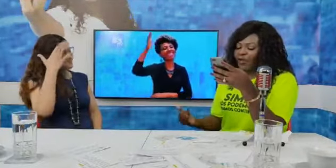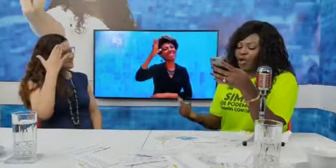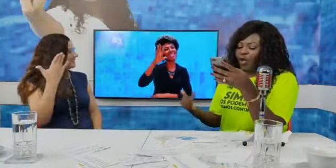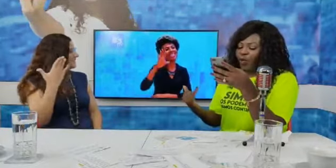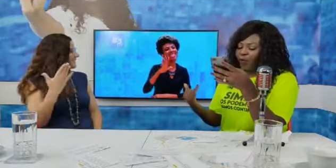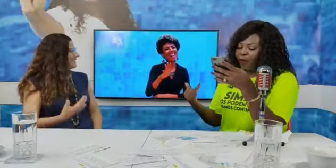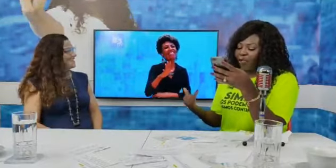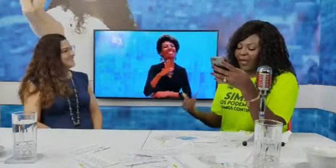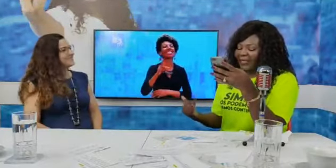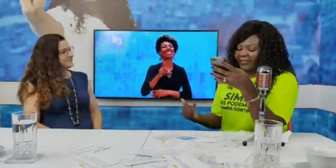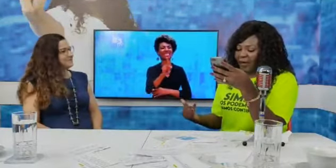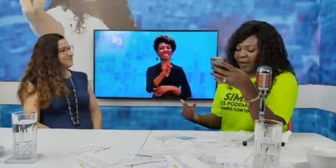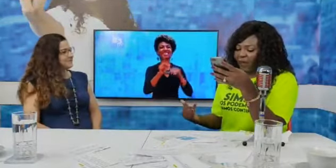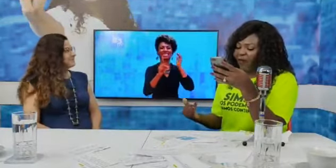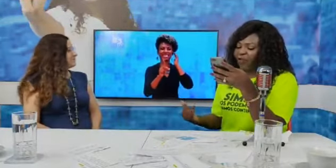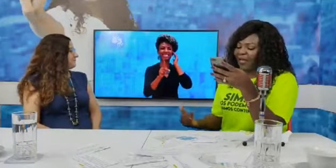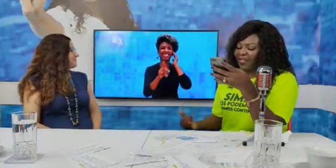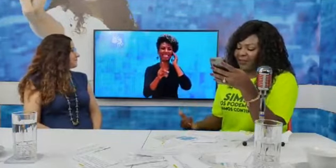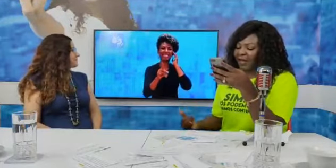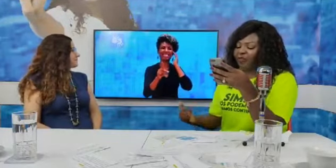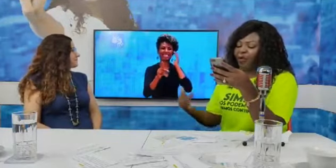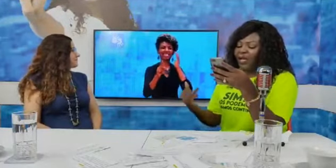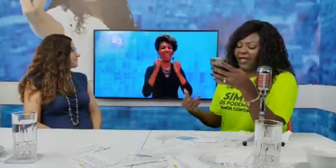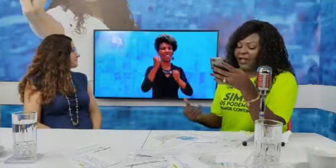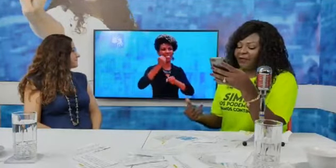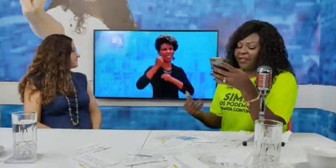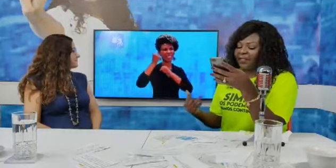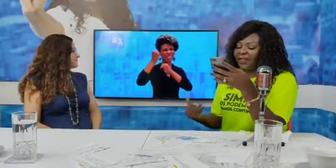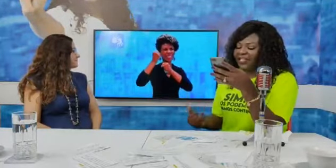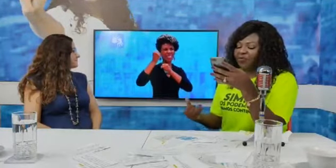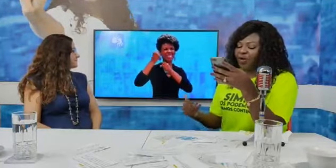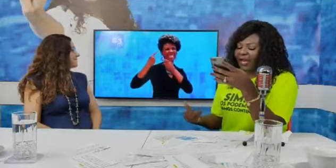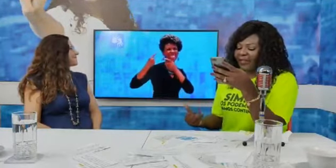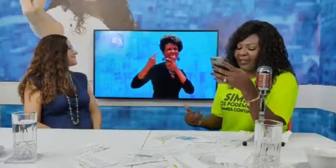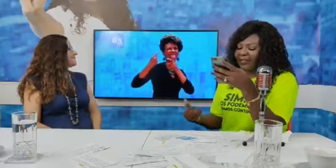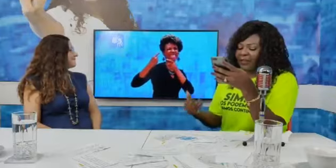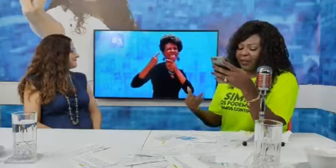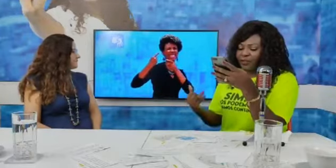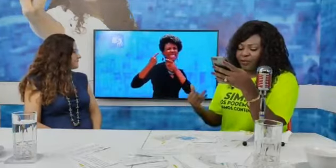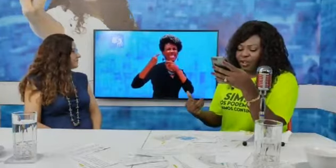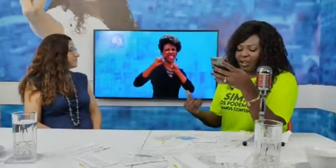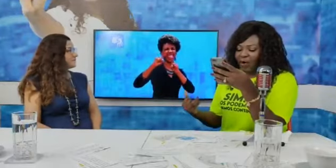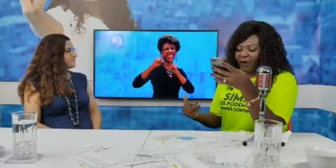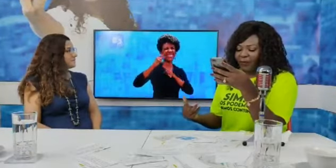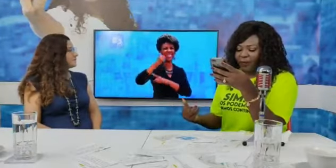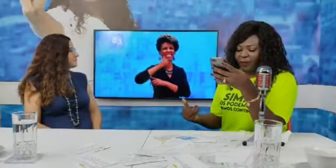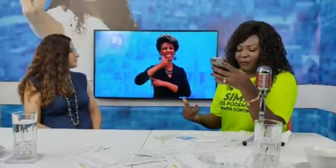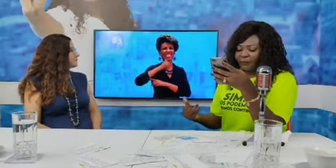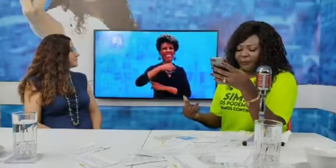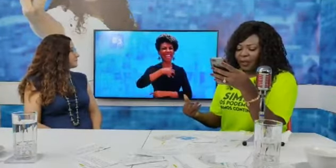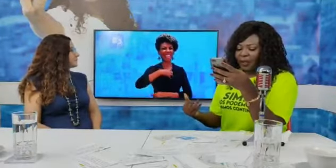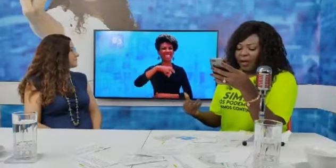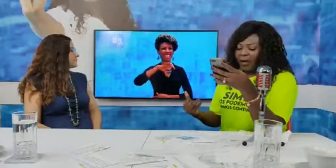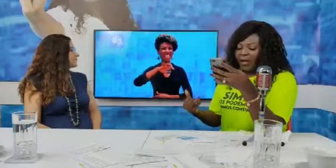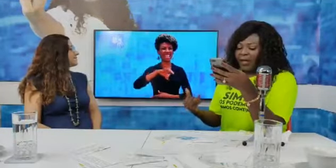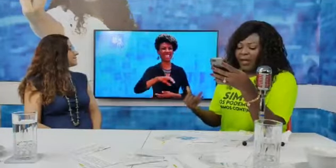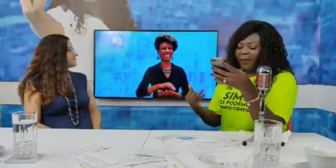mais o fortalecimento em defesa das mulheres de Salvador.